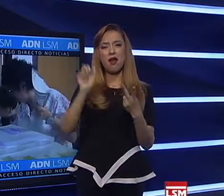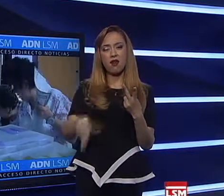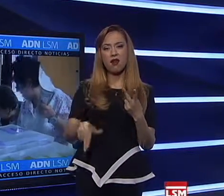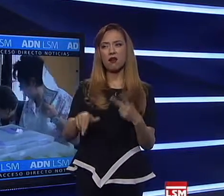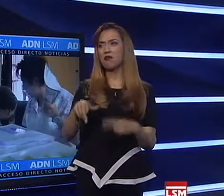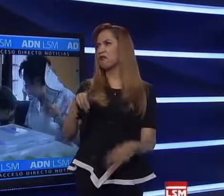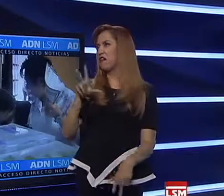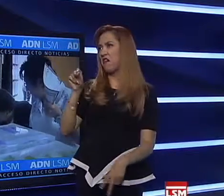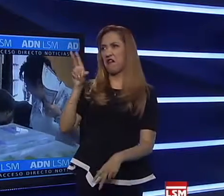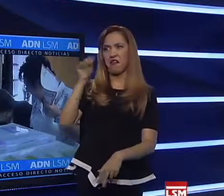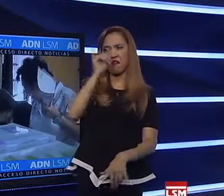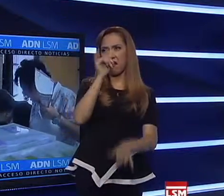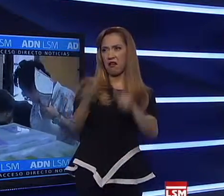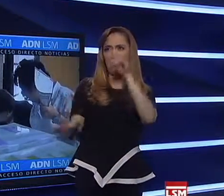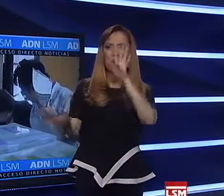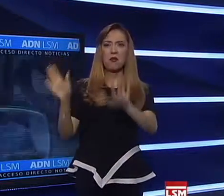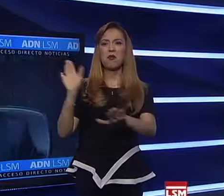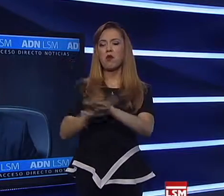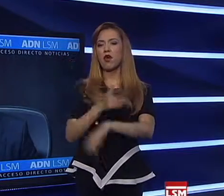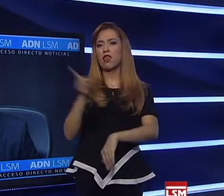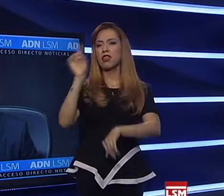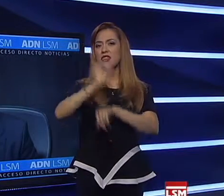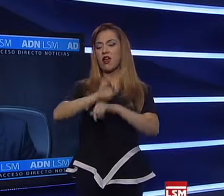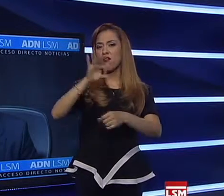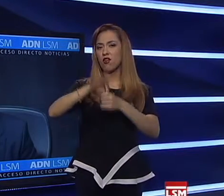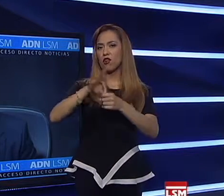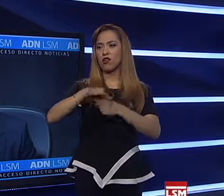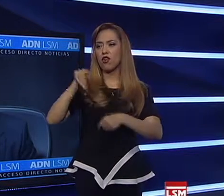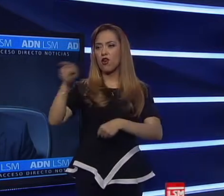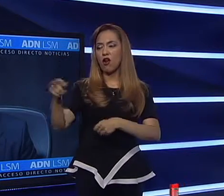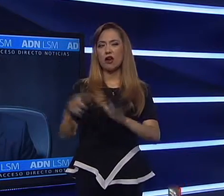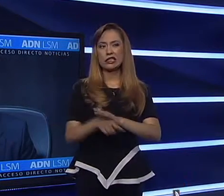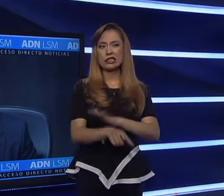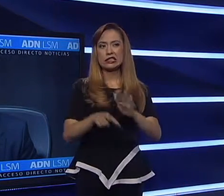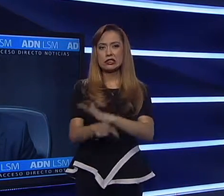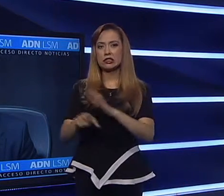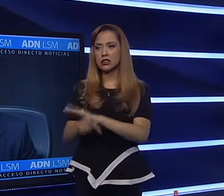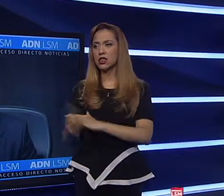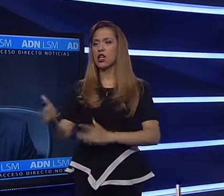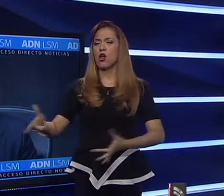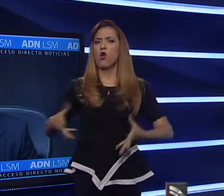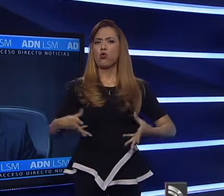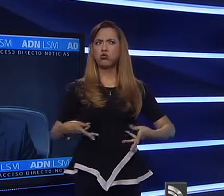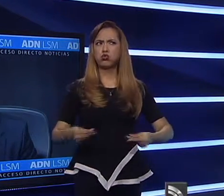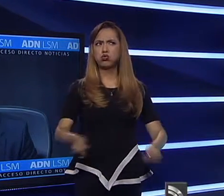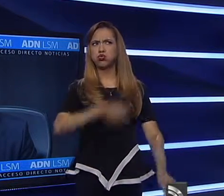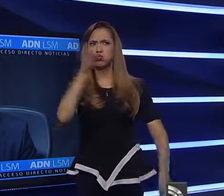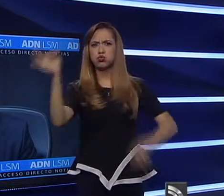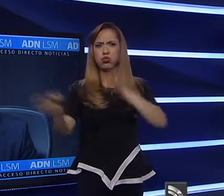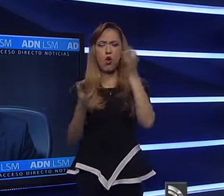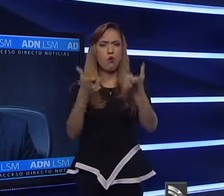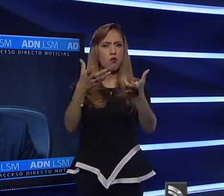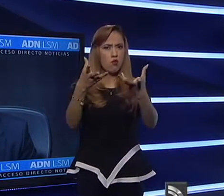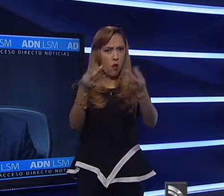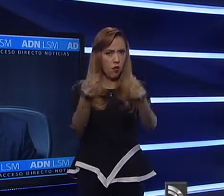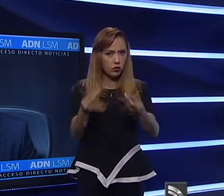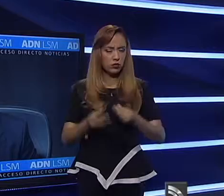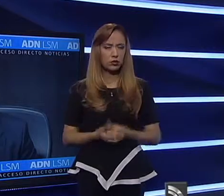supuestas irregularidades el día de los comicios y presunto rebase de tope de gastos de campaña. También por